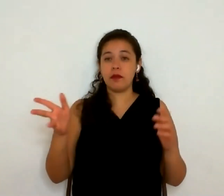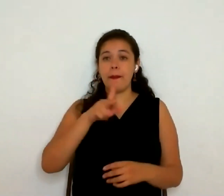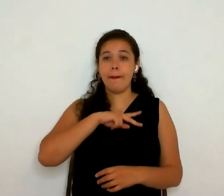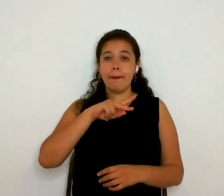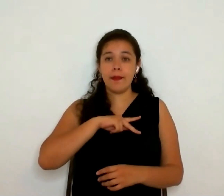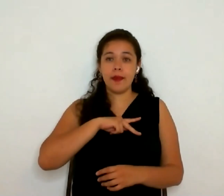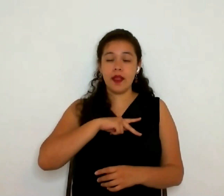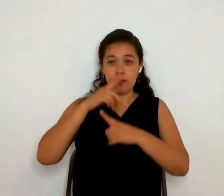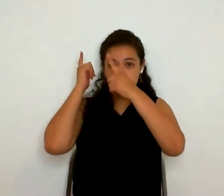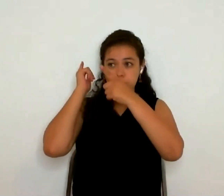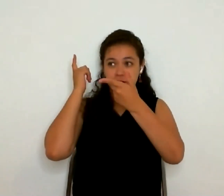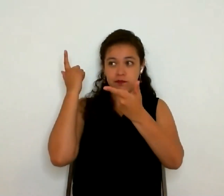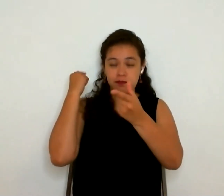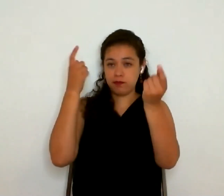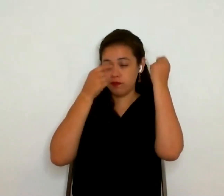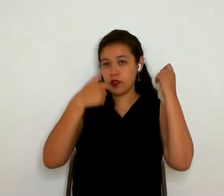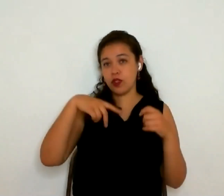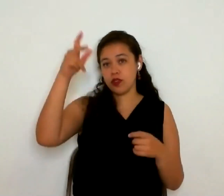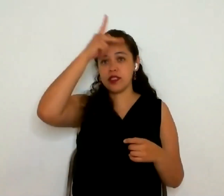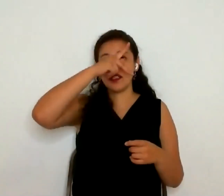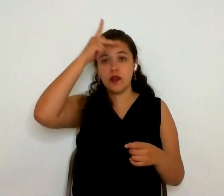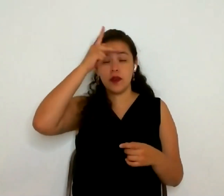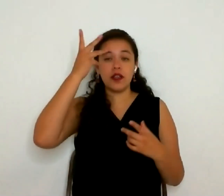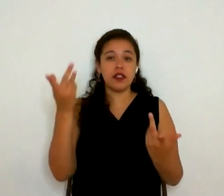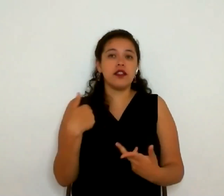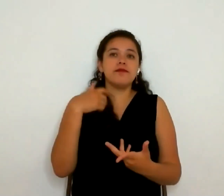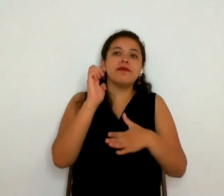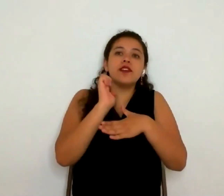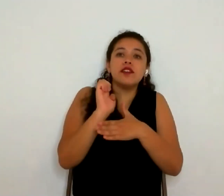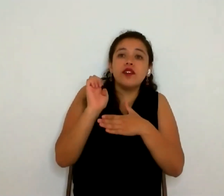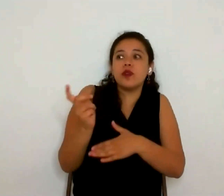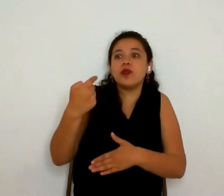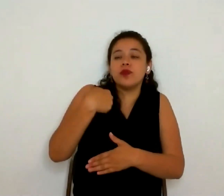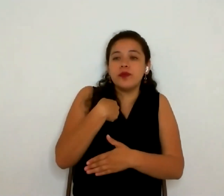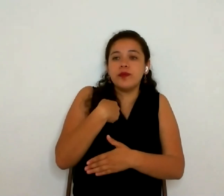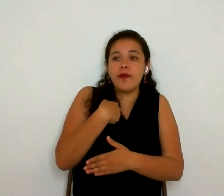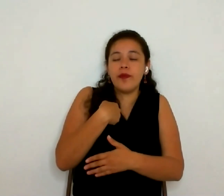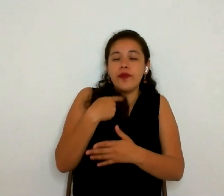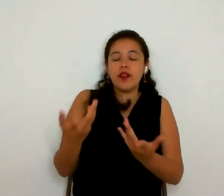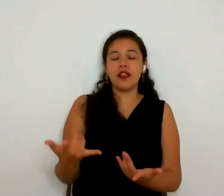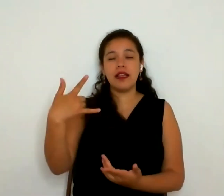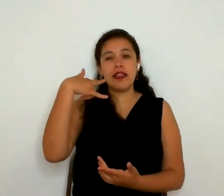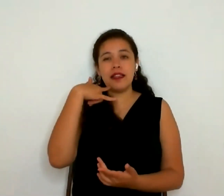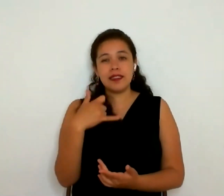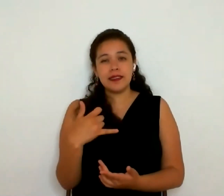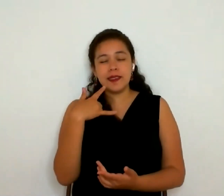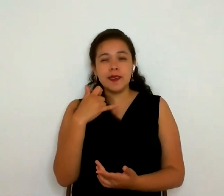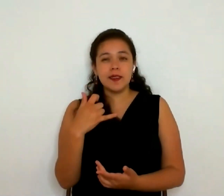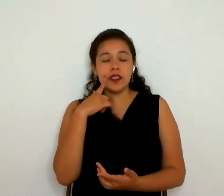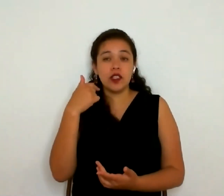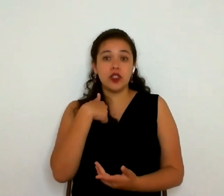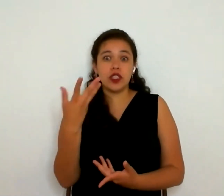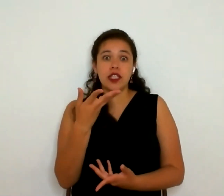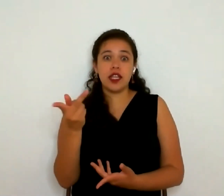es psicóloga entonces yo estoy tratando de ver yo lo podría